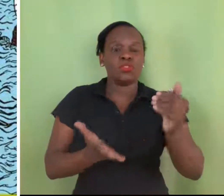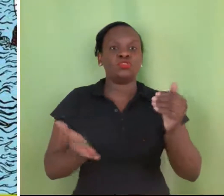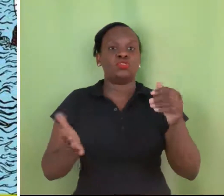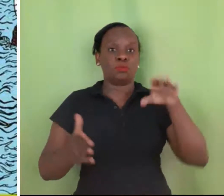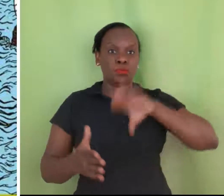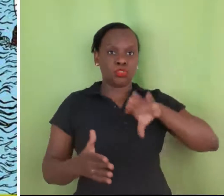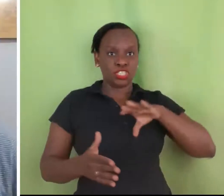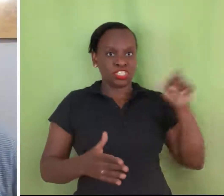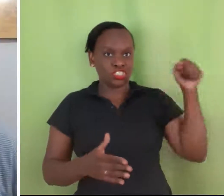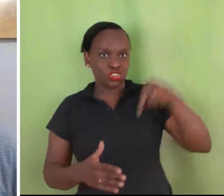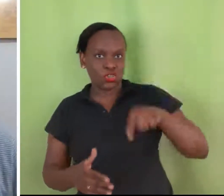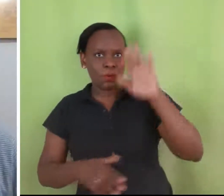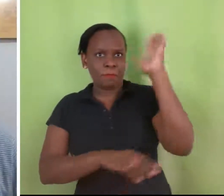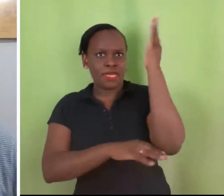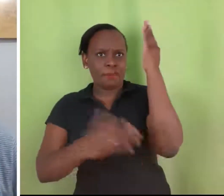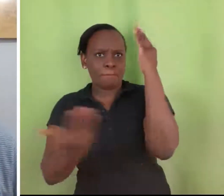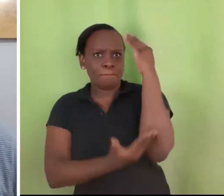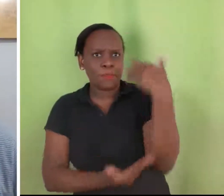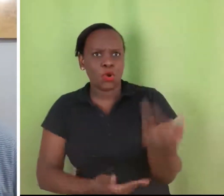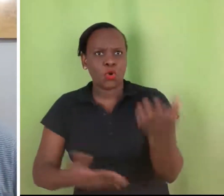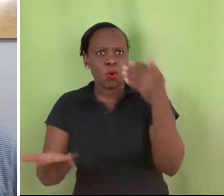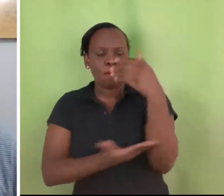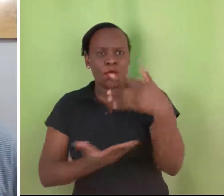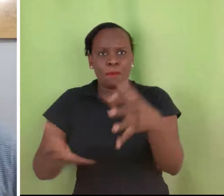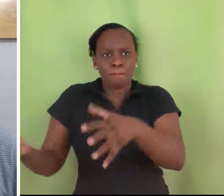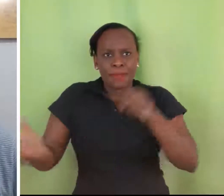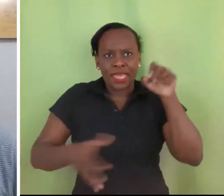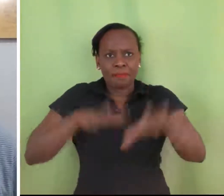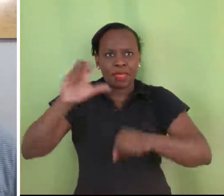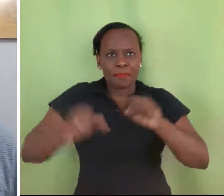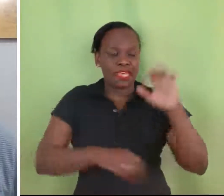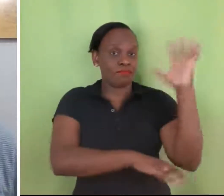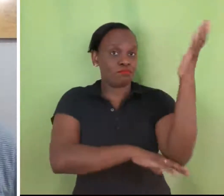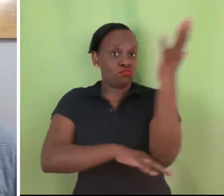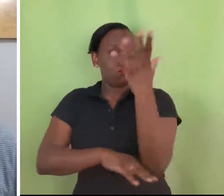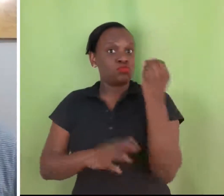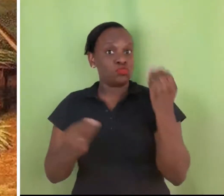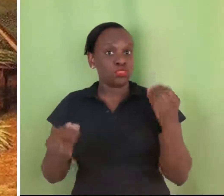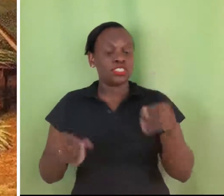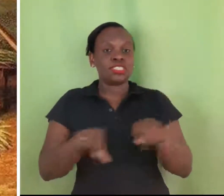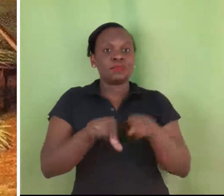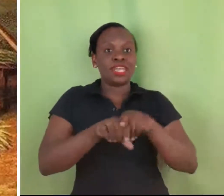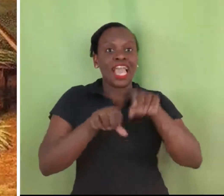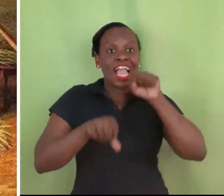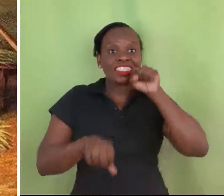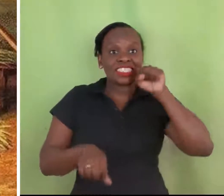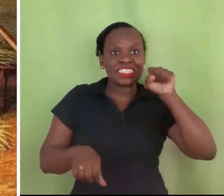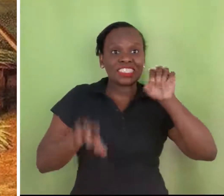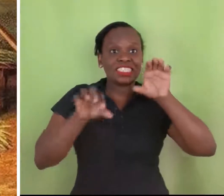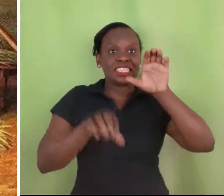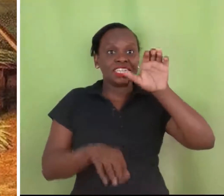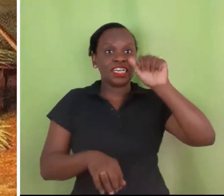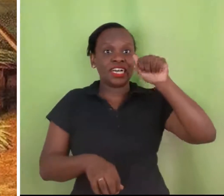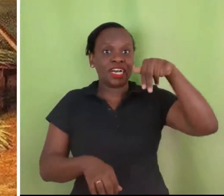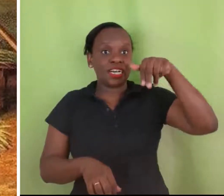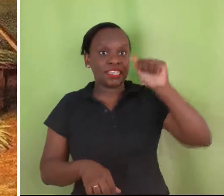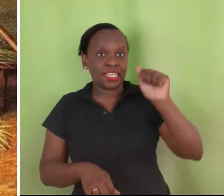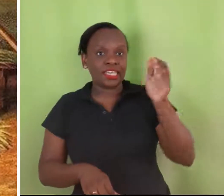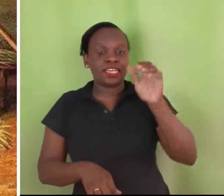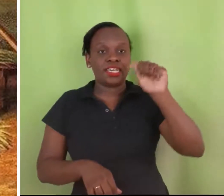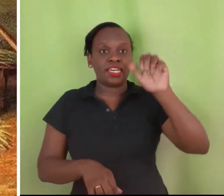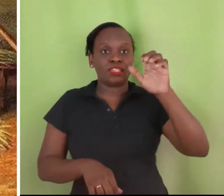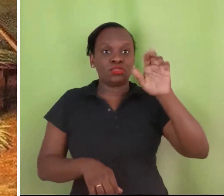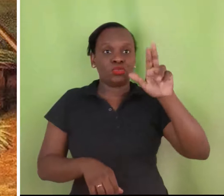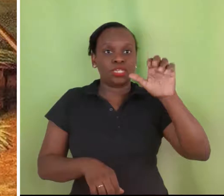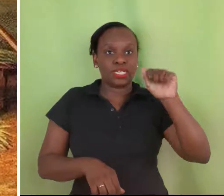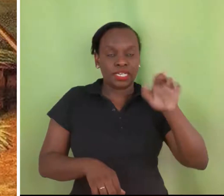aqui chegaram, né, exploraram o pau-brasil que existia em nossas matas, a cana-de-açúcar, né, que os portugueses trouxeram